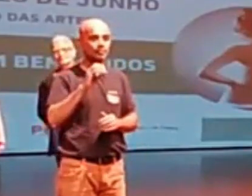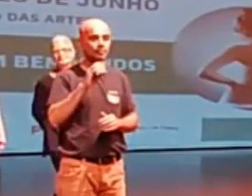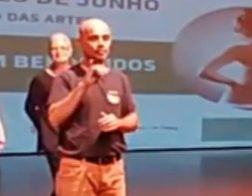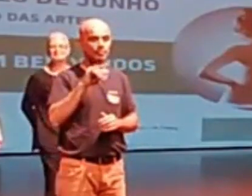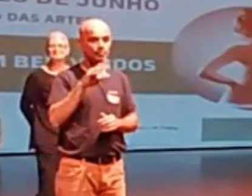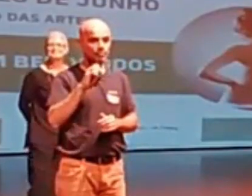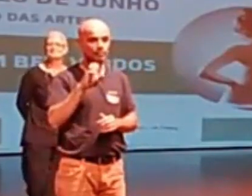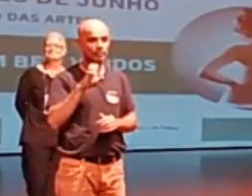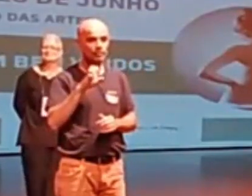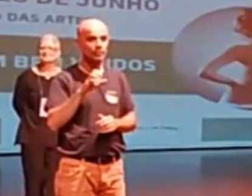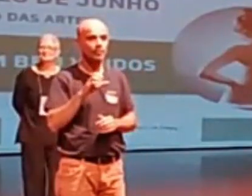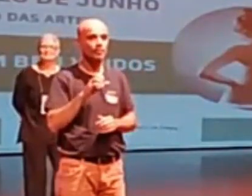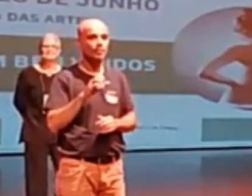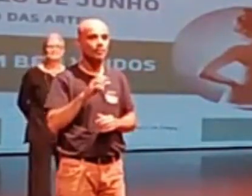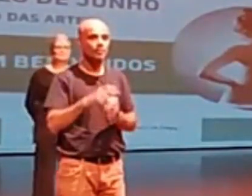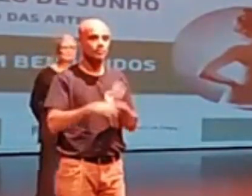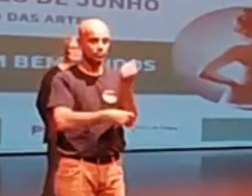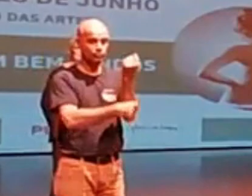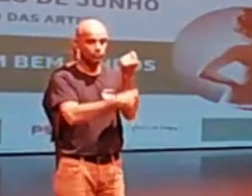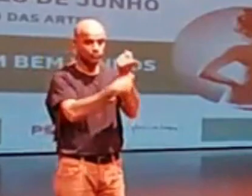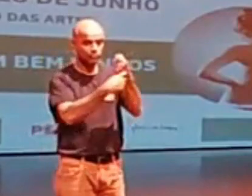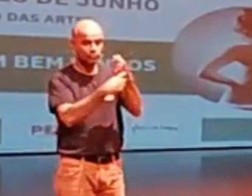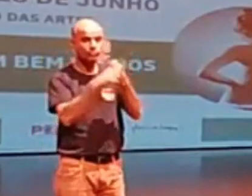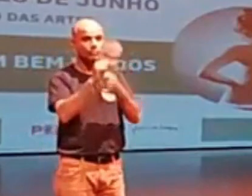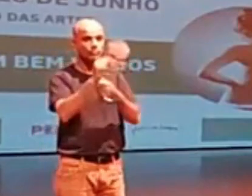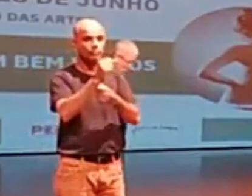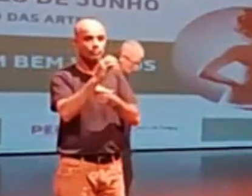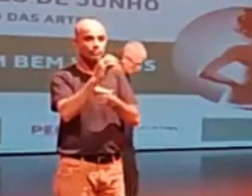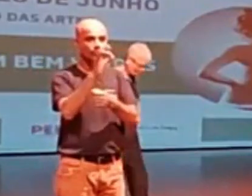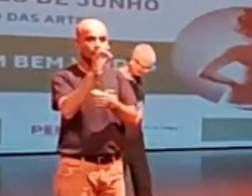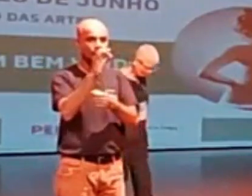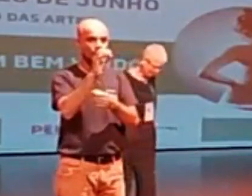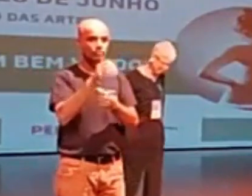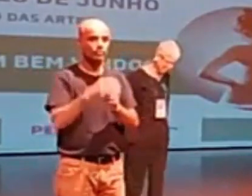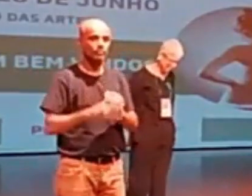escoliose de 80 graus, é isso?